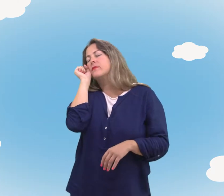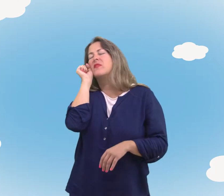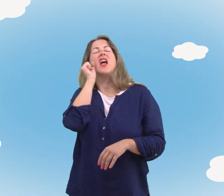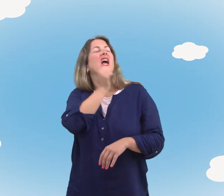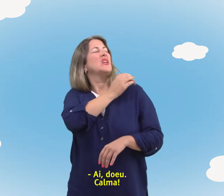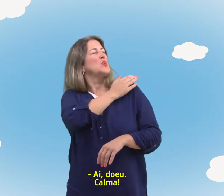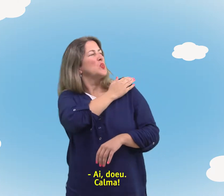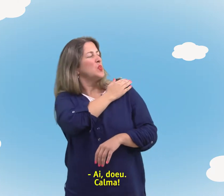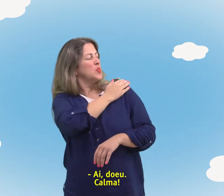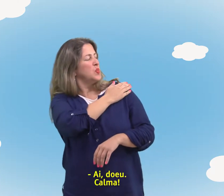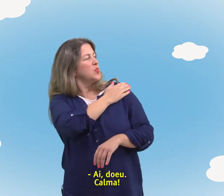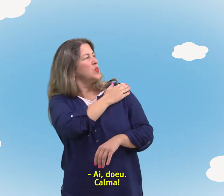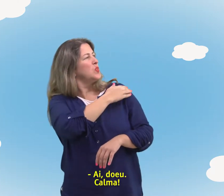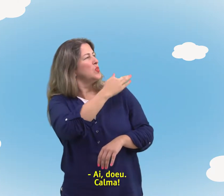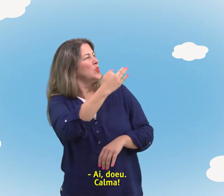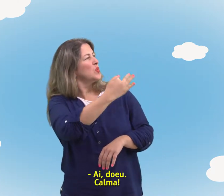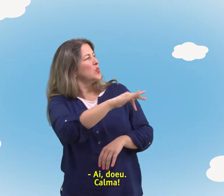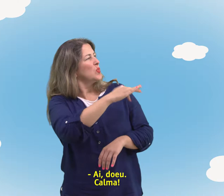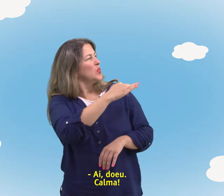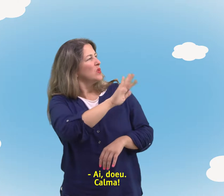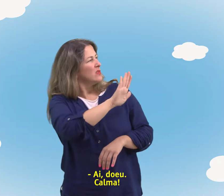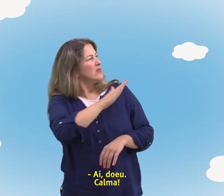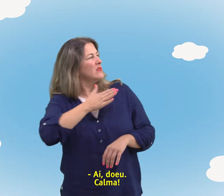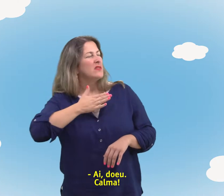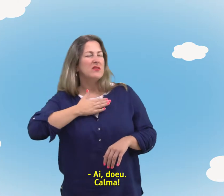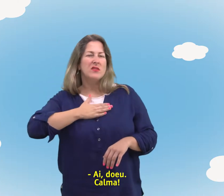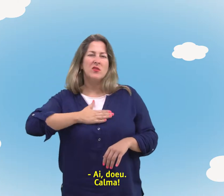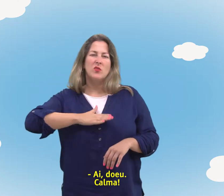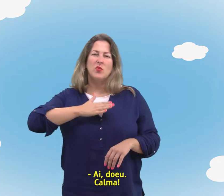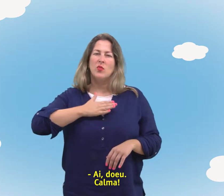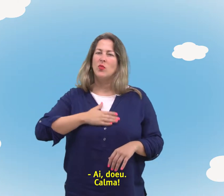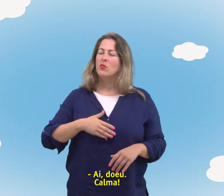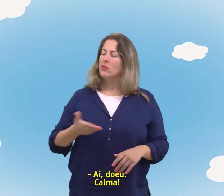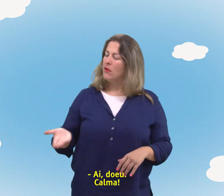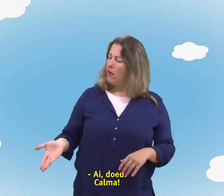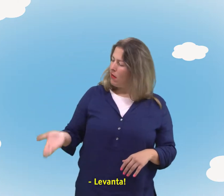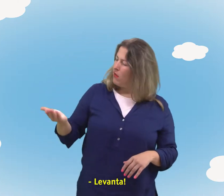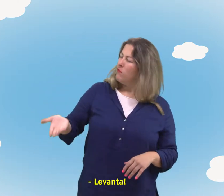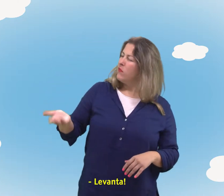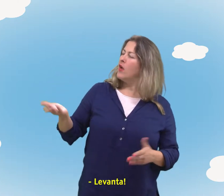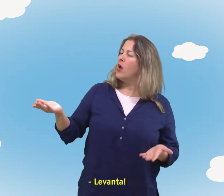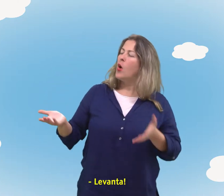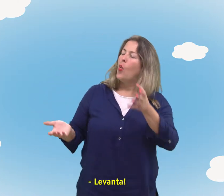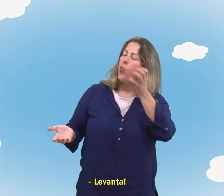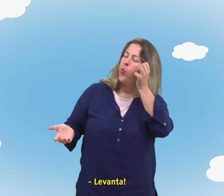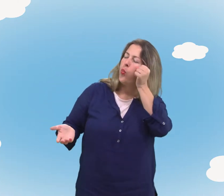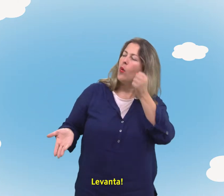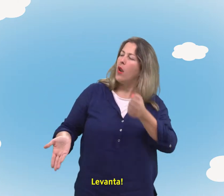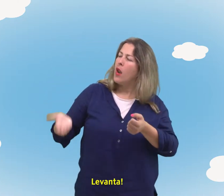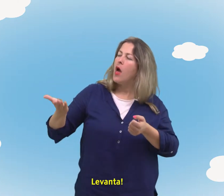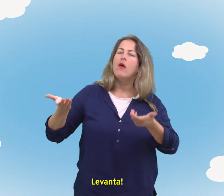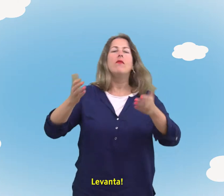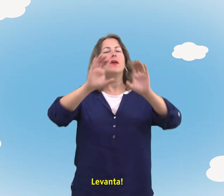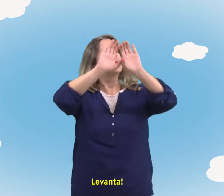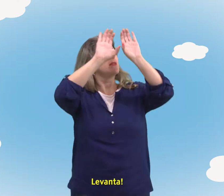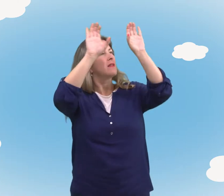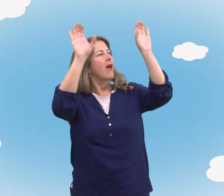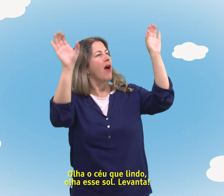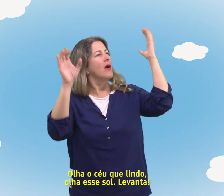ah doeu o calma levanta levanta olha o